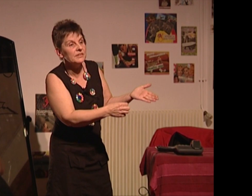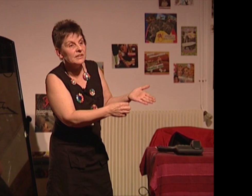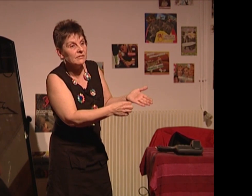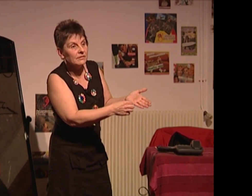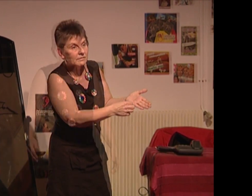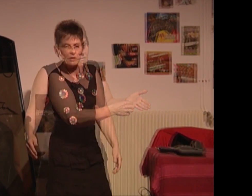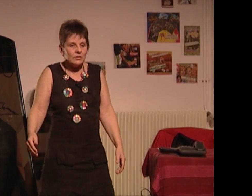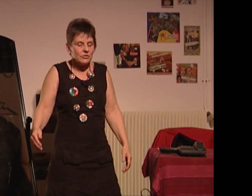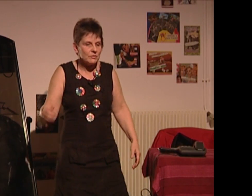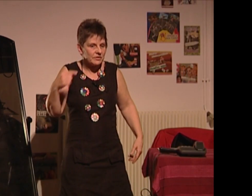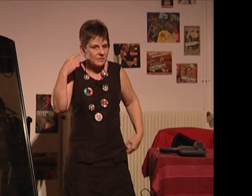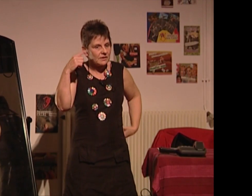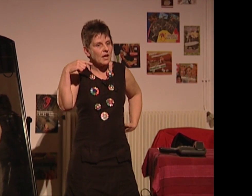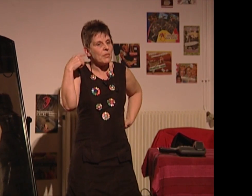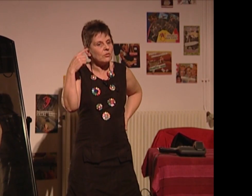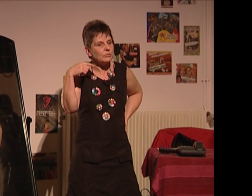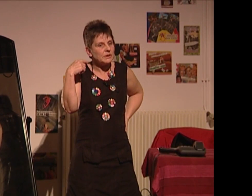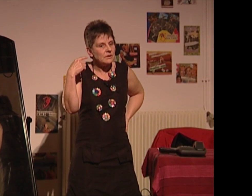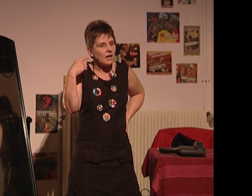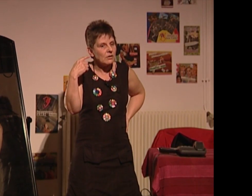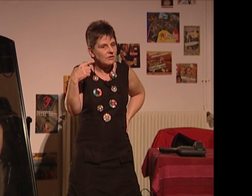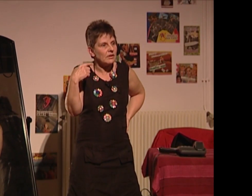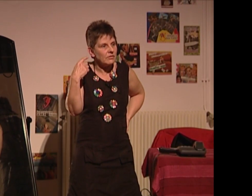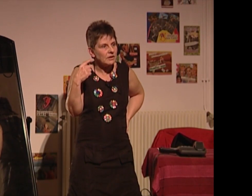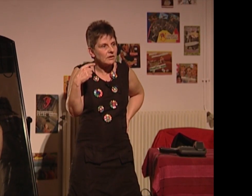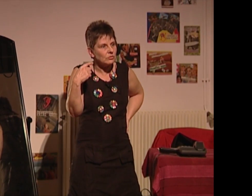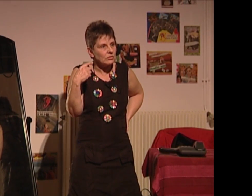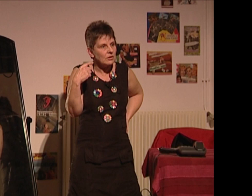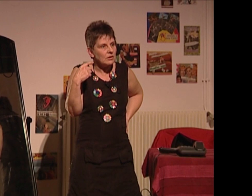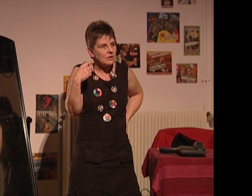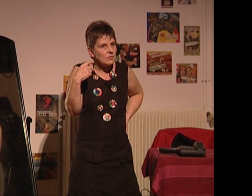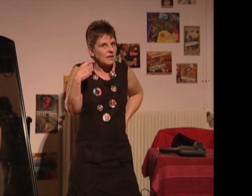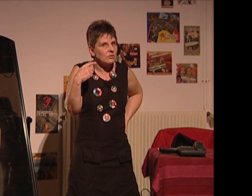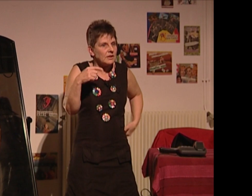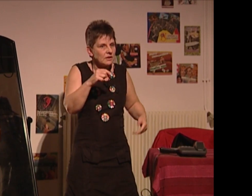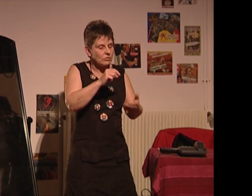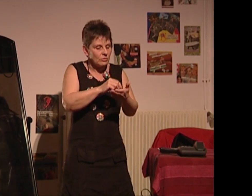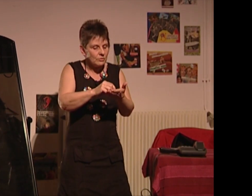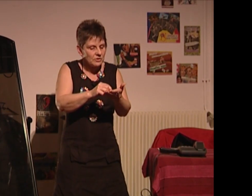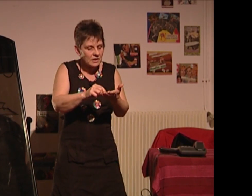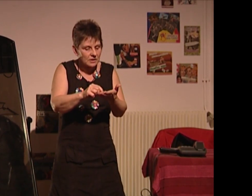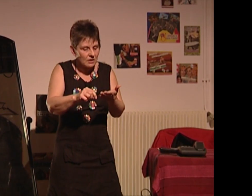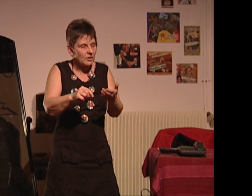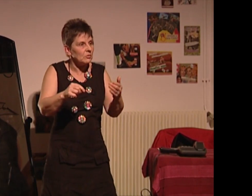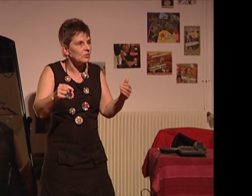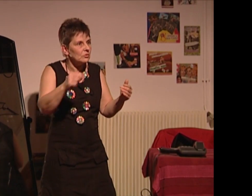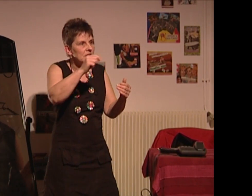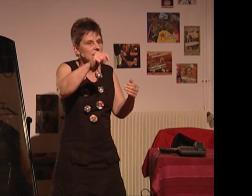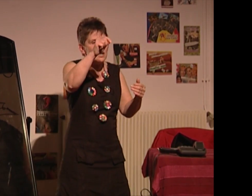D. Et moi j'ai dit, mais c'est peut-être qu'elle n'a pas compris à quoi servait l'écriture. Peut-être que l'écriture qu'on lui demande d'écrire, par exemple quand on écrit